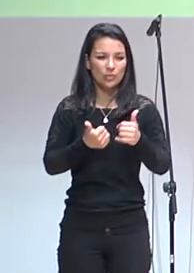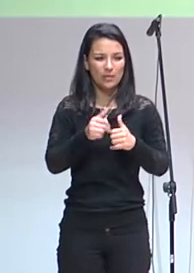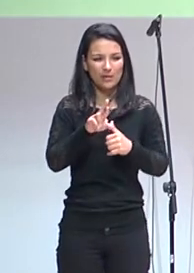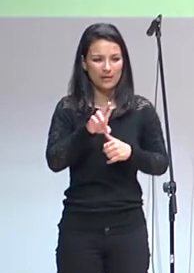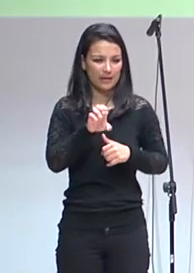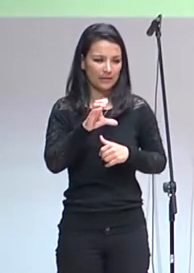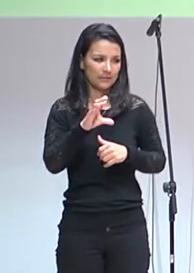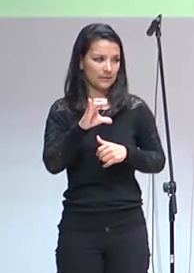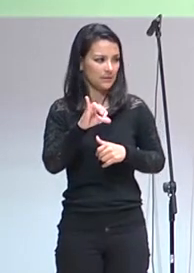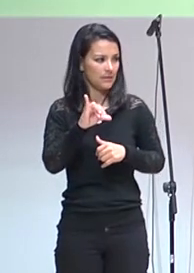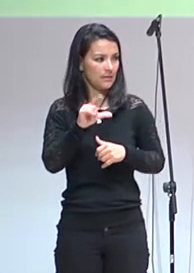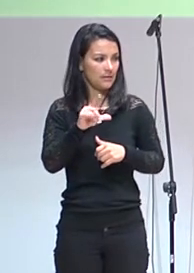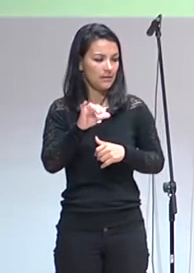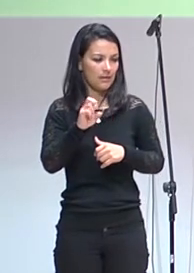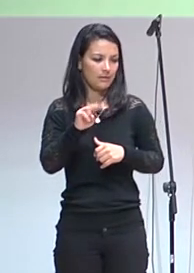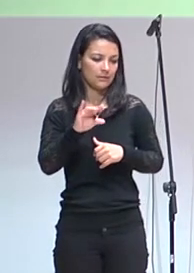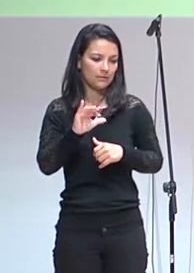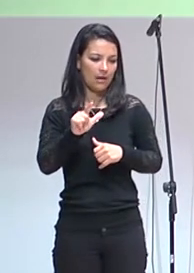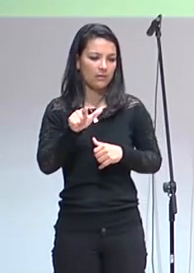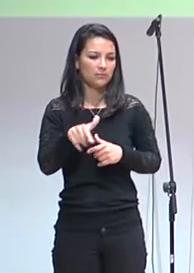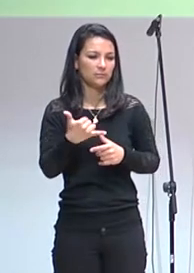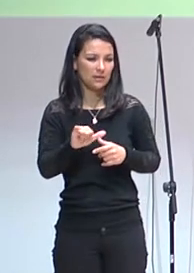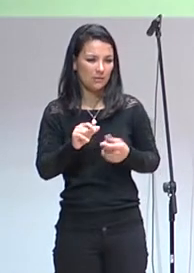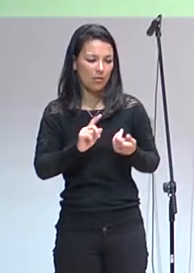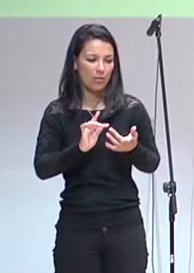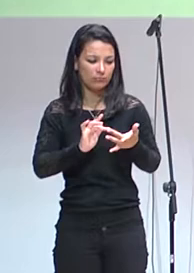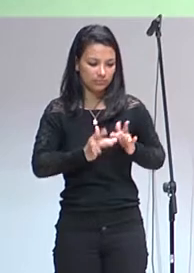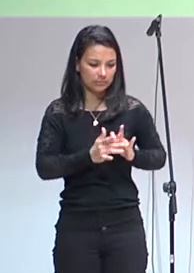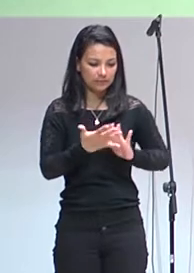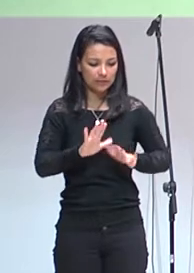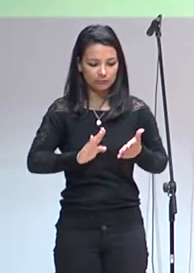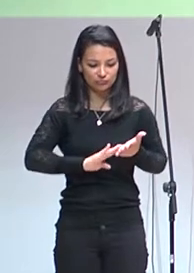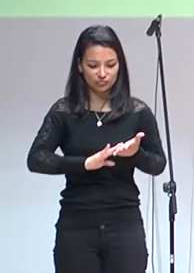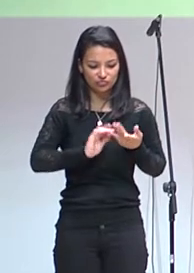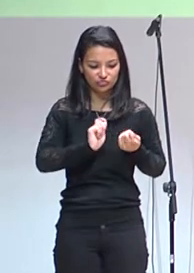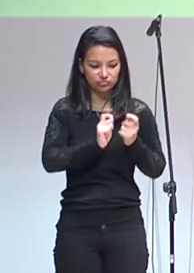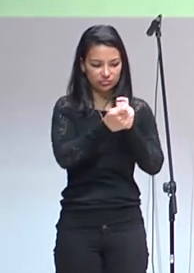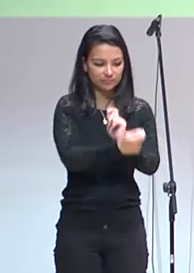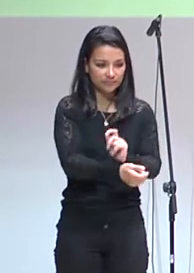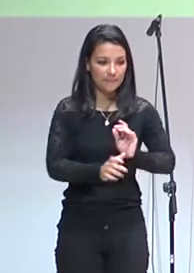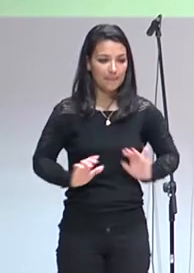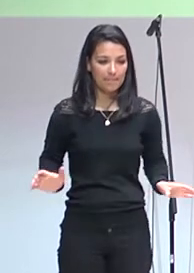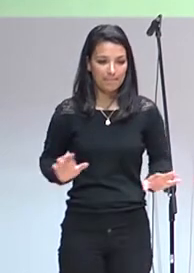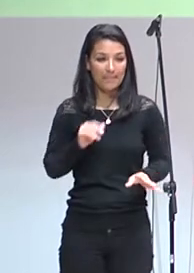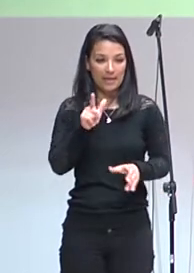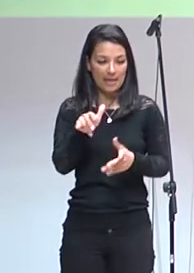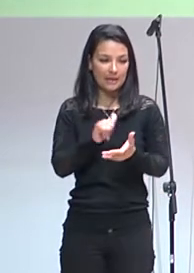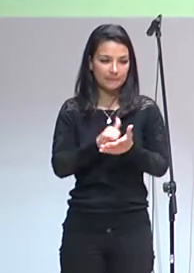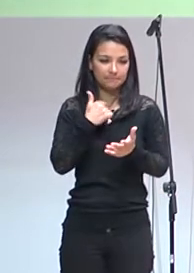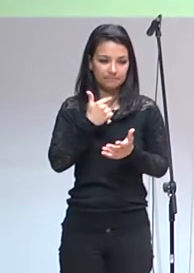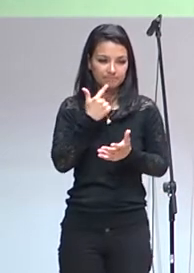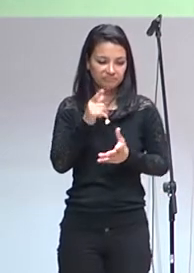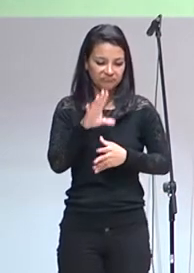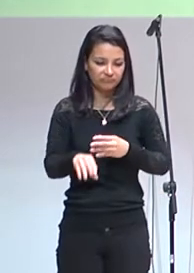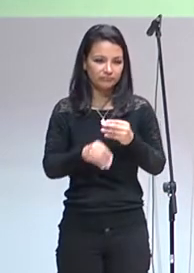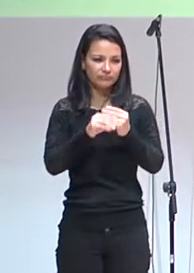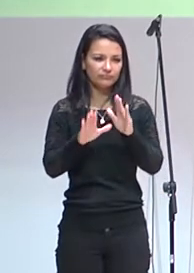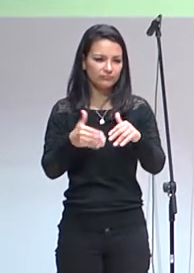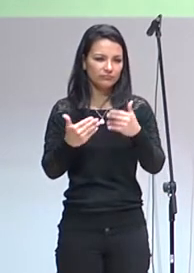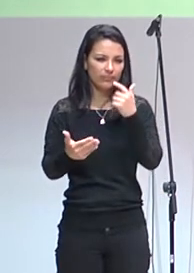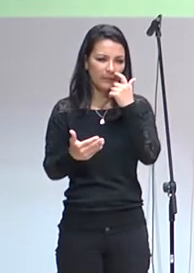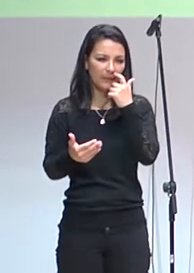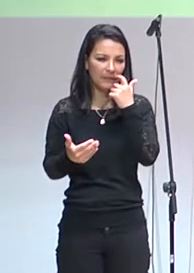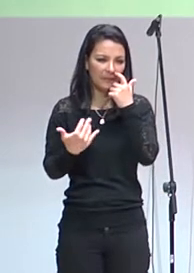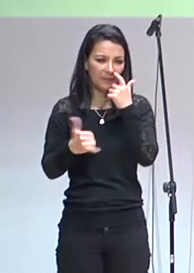se ha hablado, pues, ¿no? Y quisiera retomar a Boris Cyrulnik, que fue el que acuñó esto, ¿no?, en sus dos obras, que